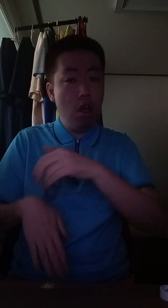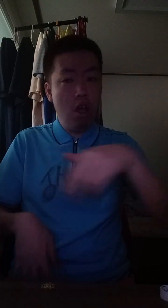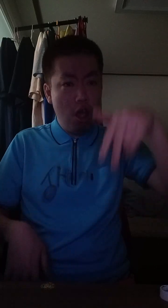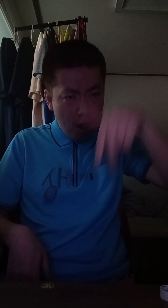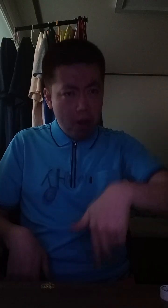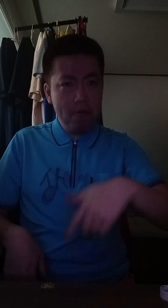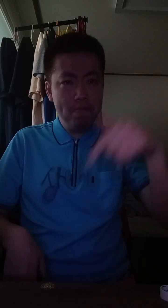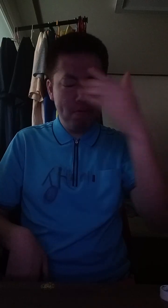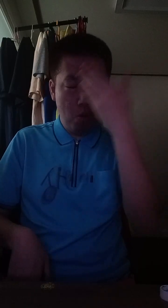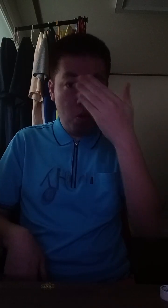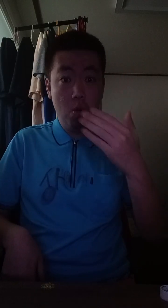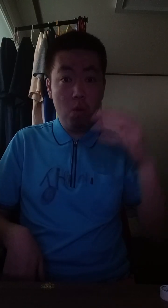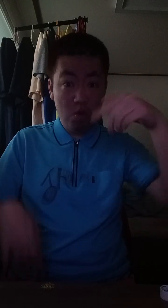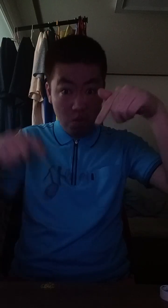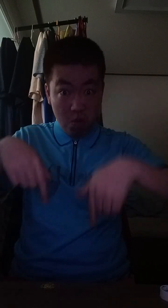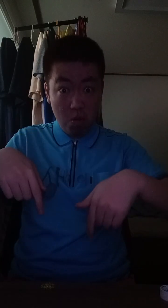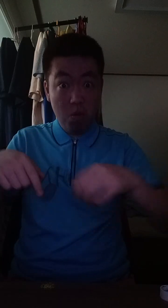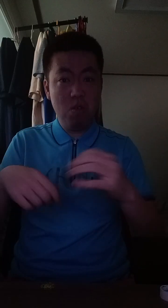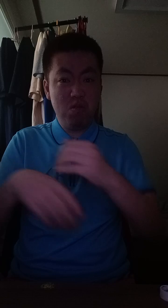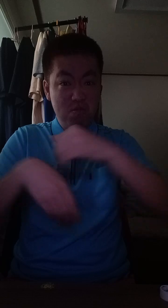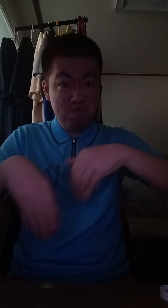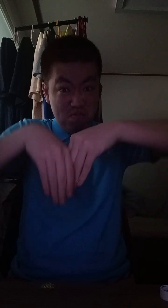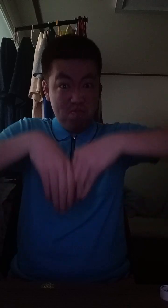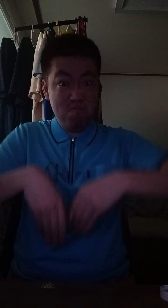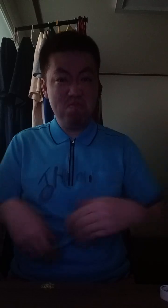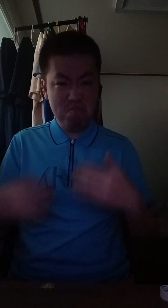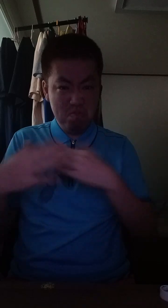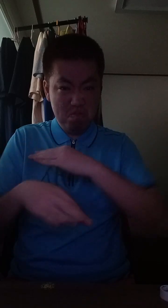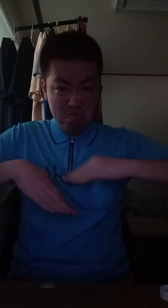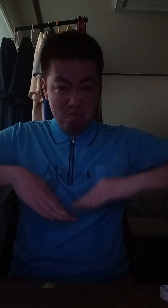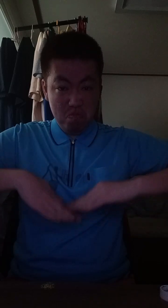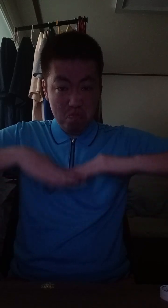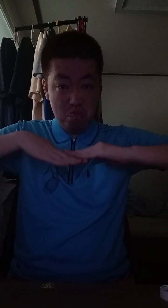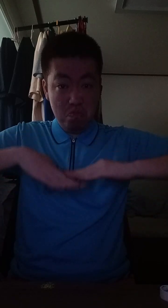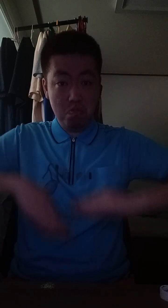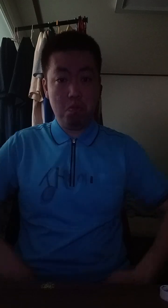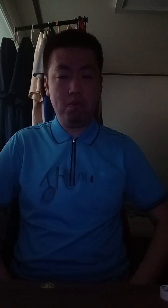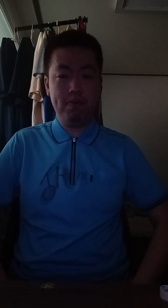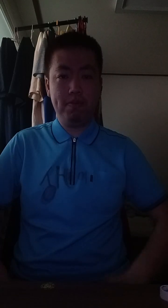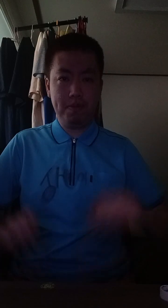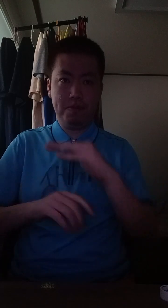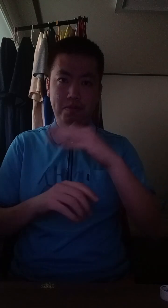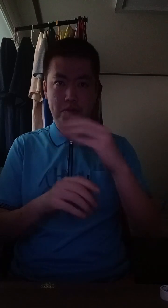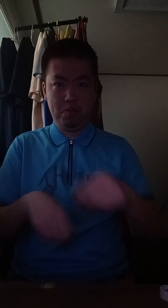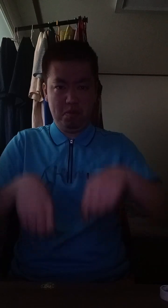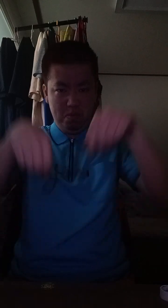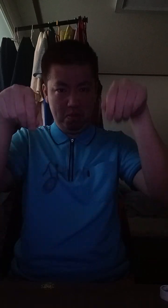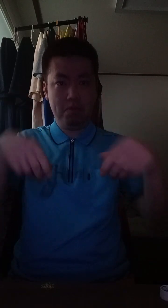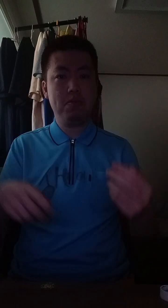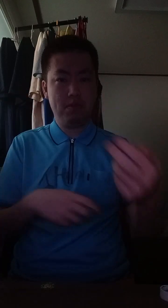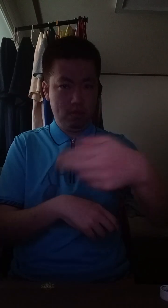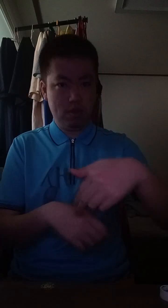진짜 없어진 거죠. 떨어지면서 팔로 딱 걸쳤는데 가슴 밑에까지 딱 걸쳐진 거예요. 다급히 아이를 끌어올린 뒤 전동차에서